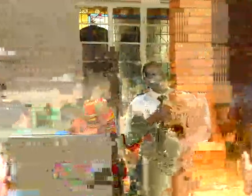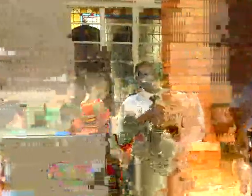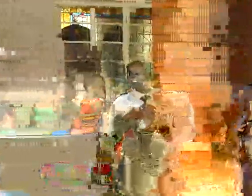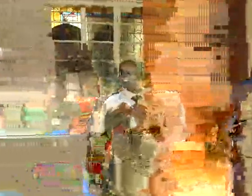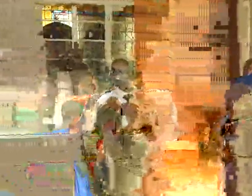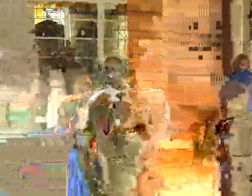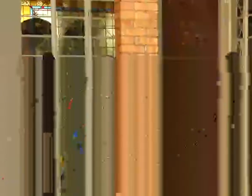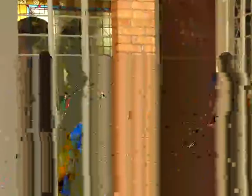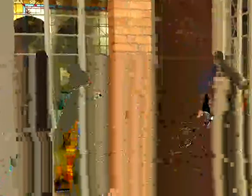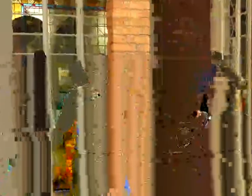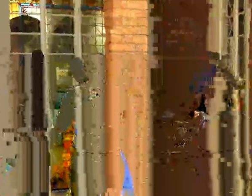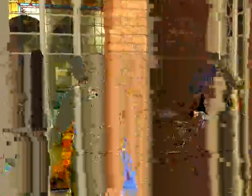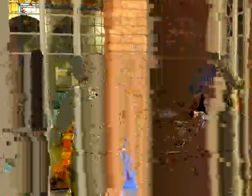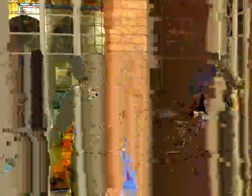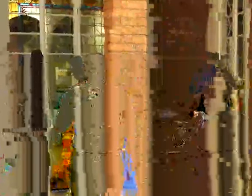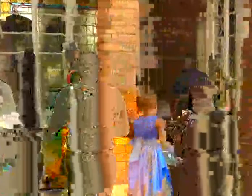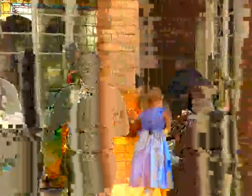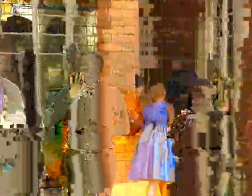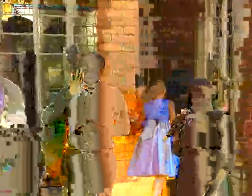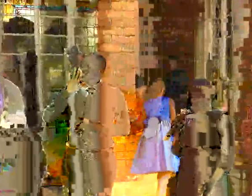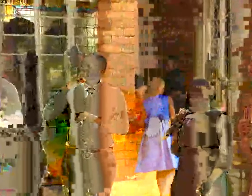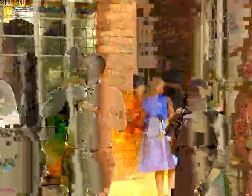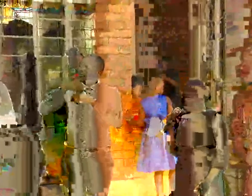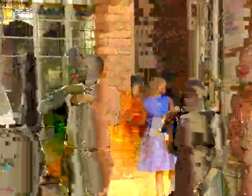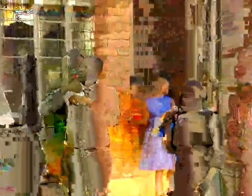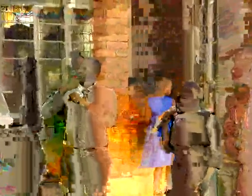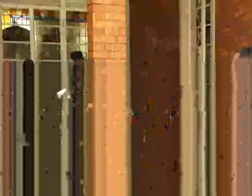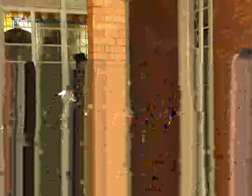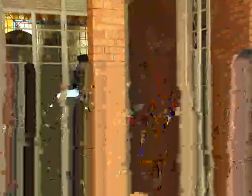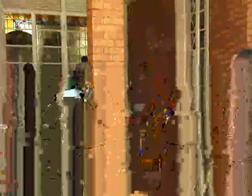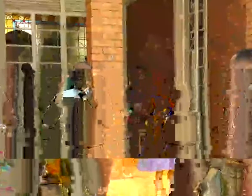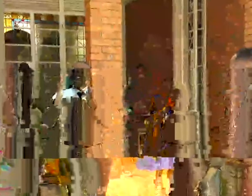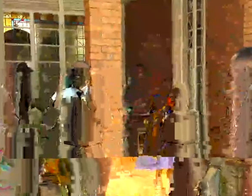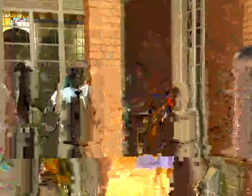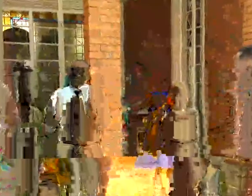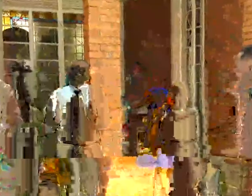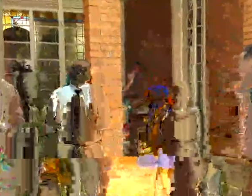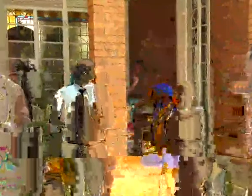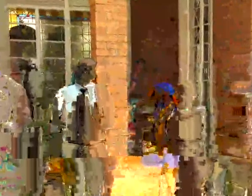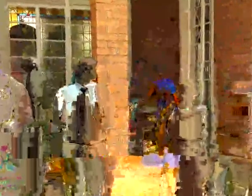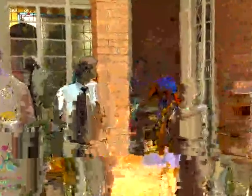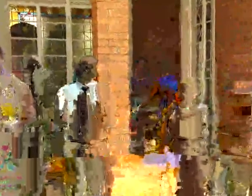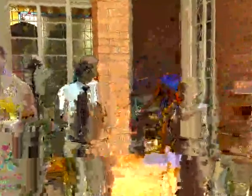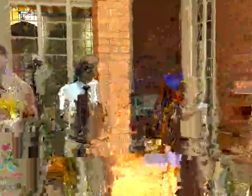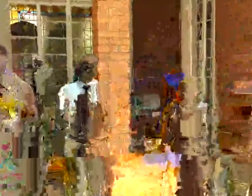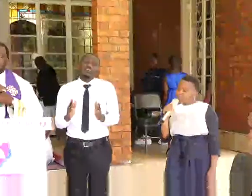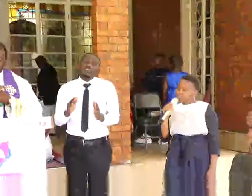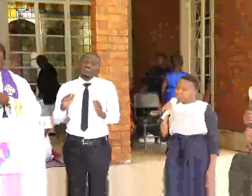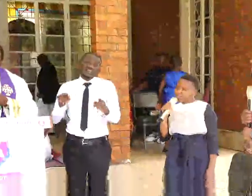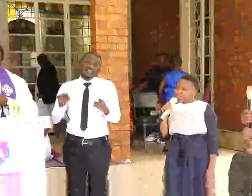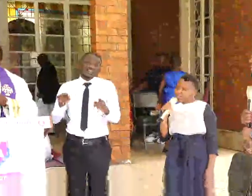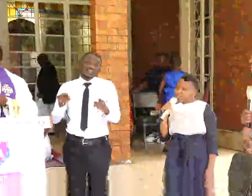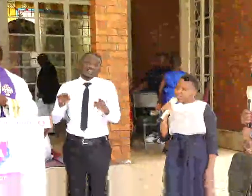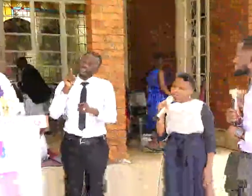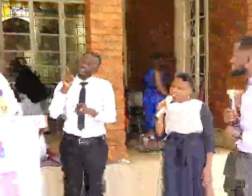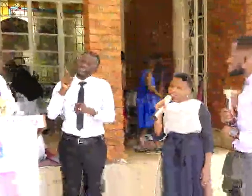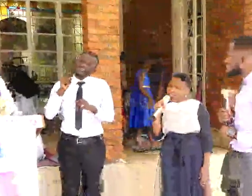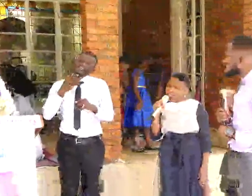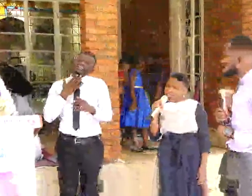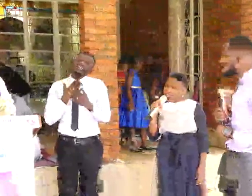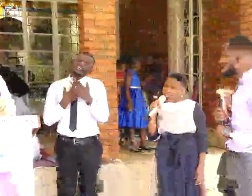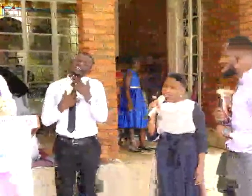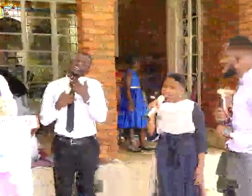the clay, my Jesus, you're the potter. Onangi gabo